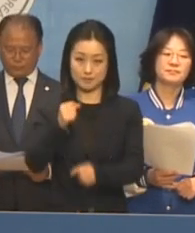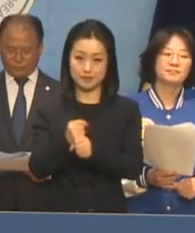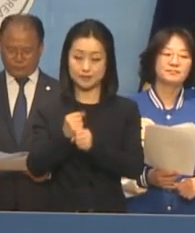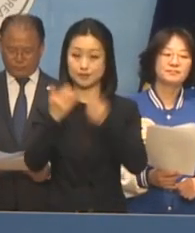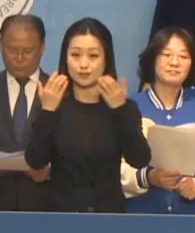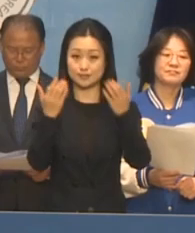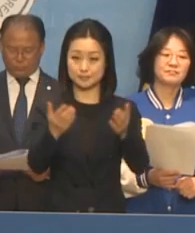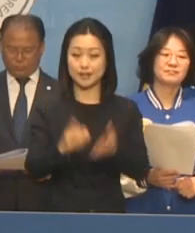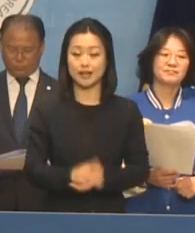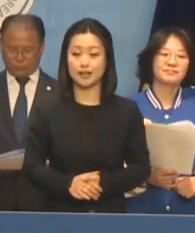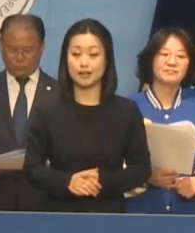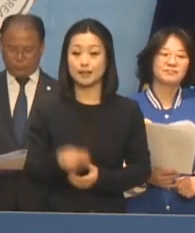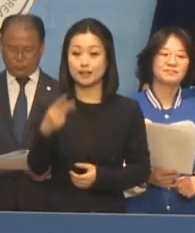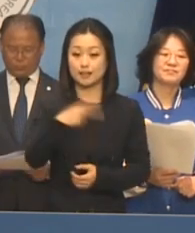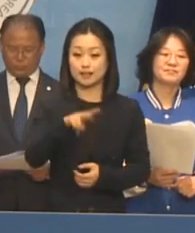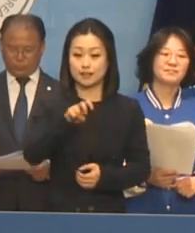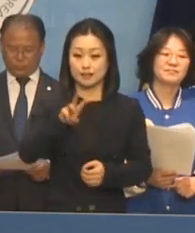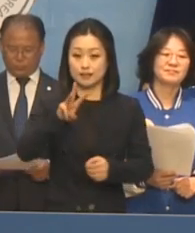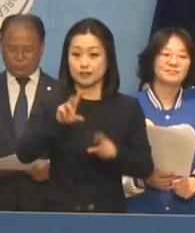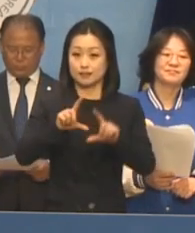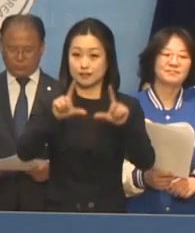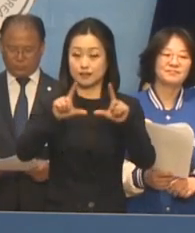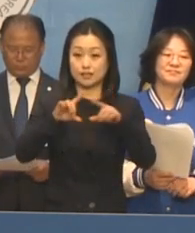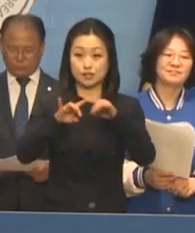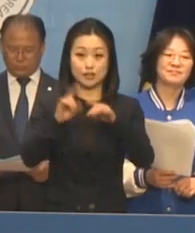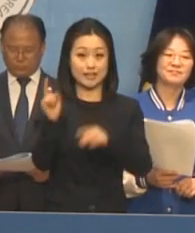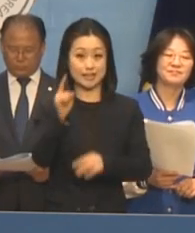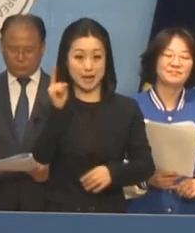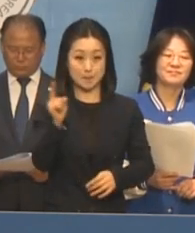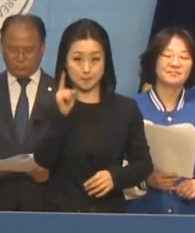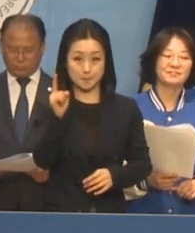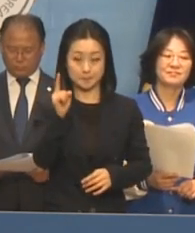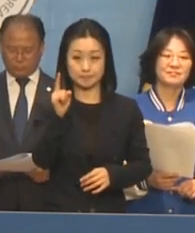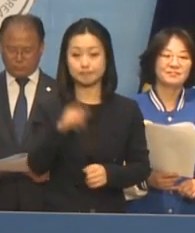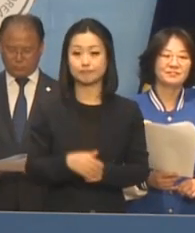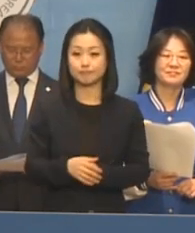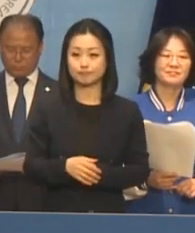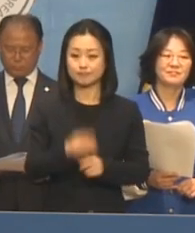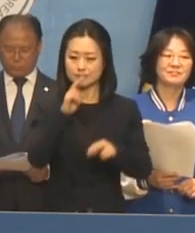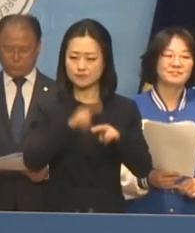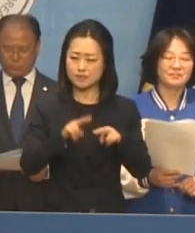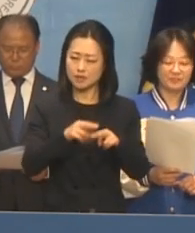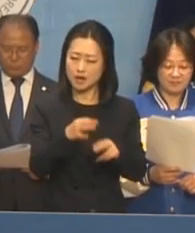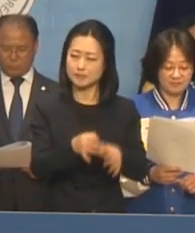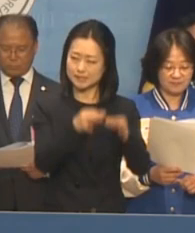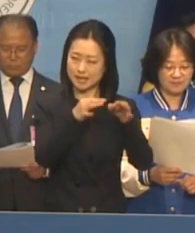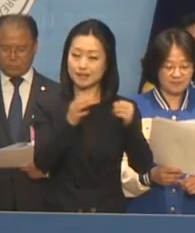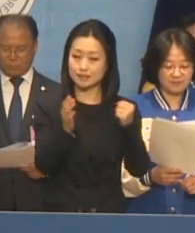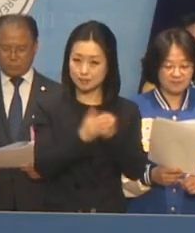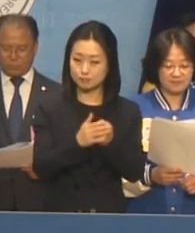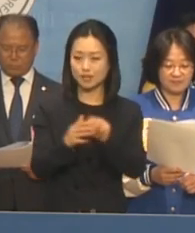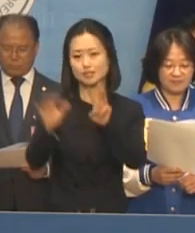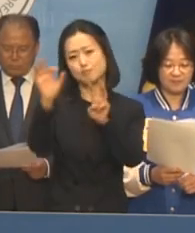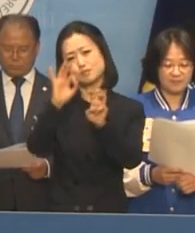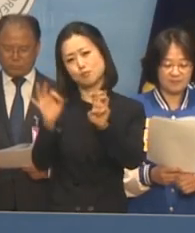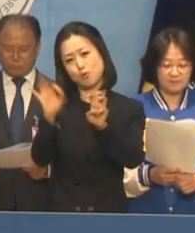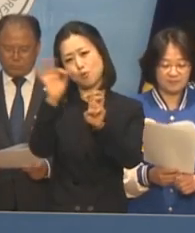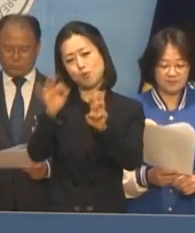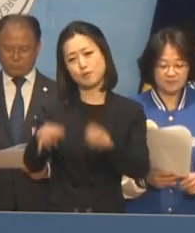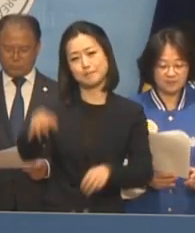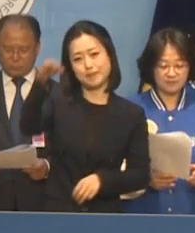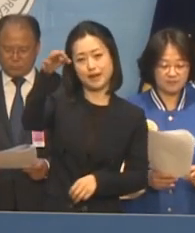추진하겠습니다 2023년에 전기가스 등 연료 물가가 전년 대비 30% 이상